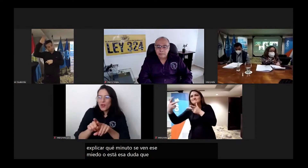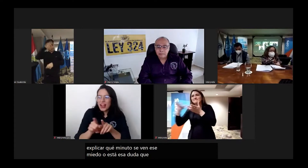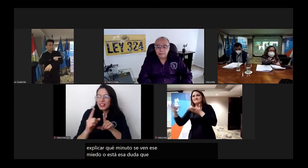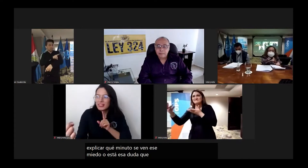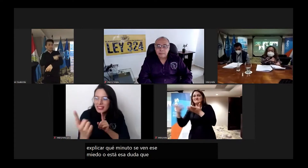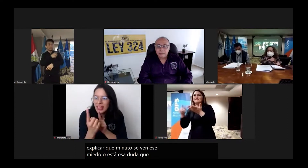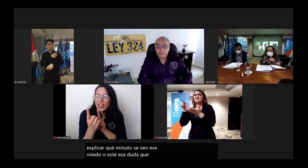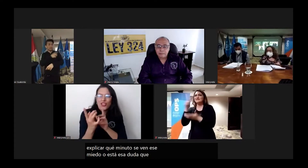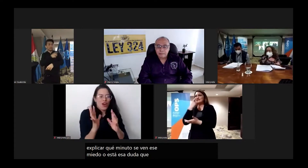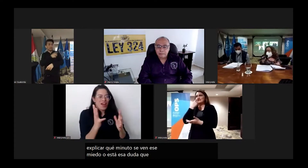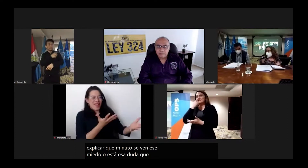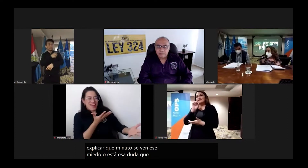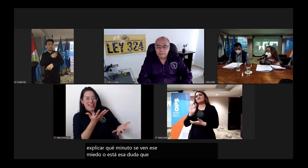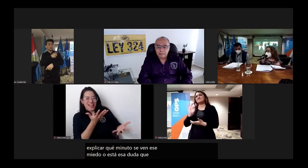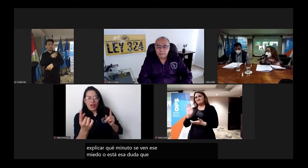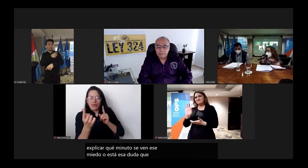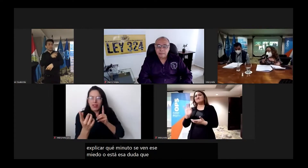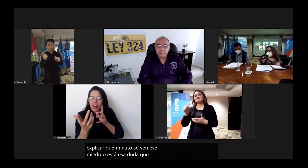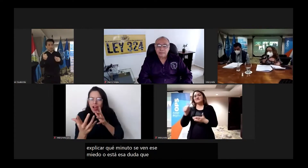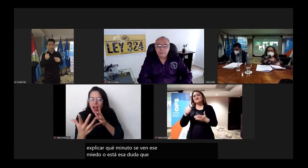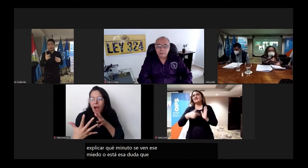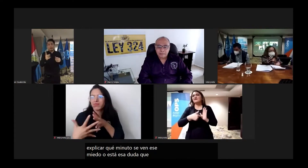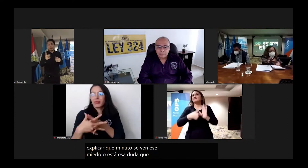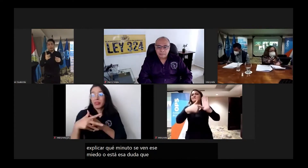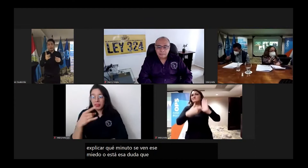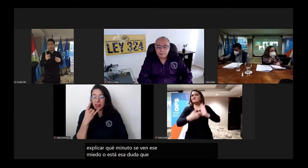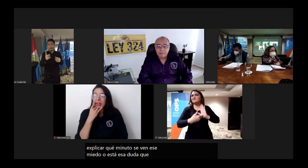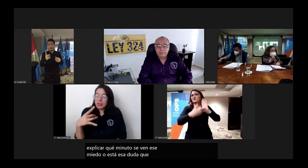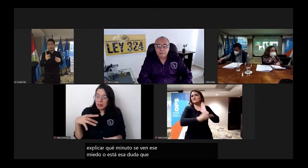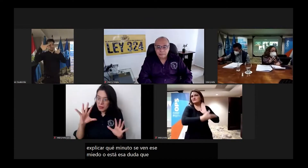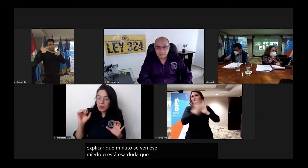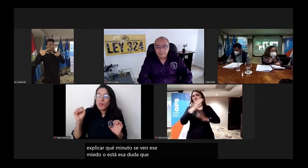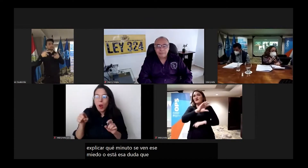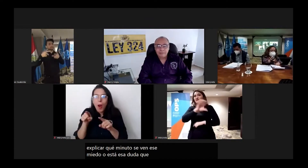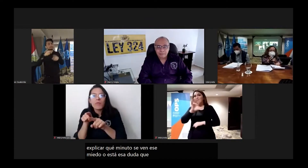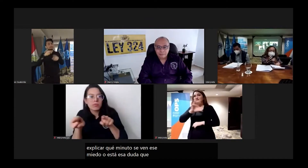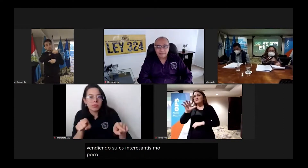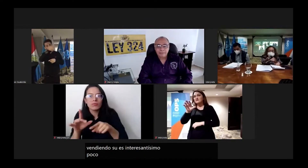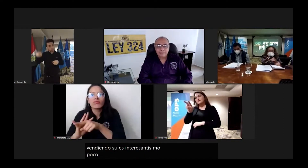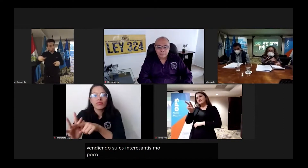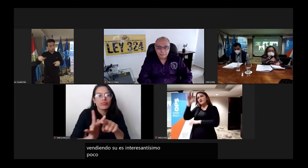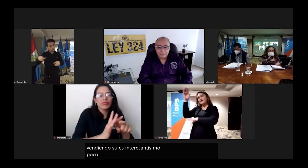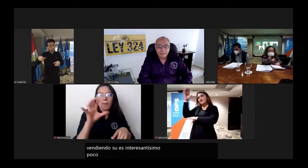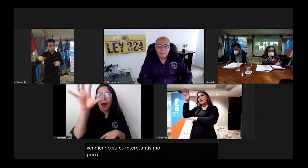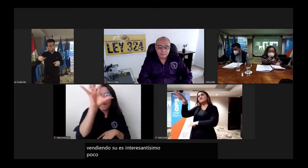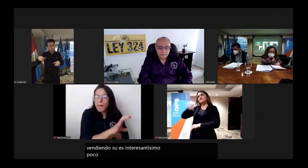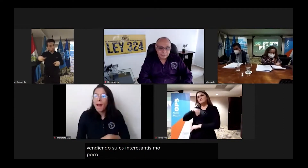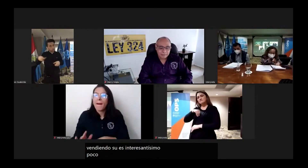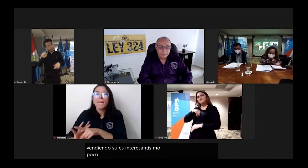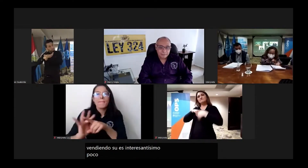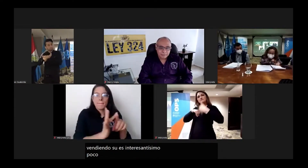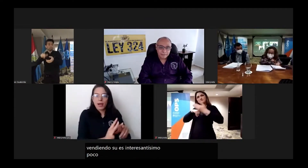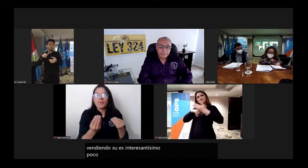Eso es interesantísimo como ejemplo para que todos los estados vayan implementando y tomando estas medidas para la